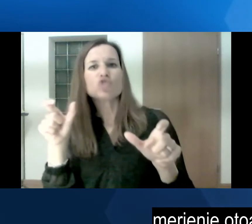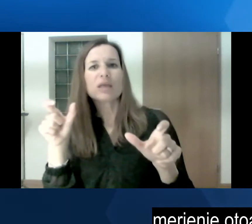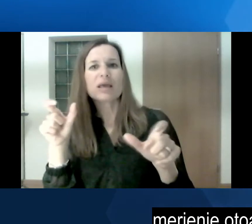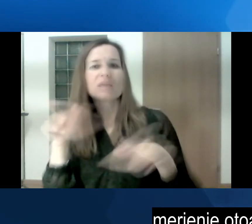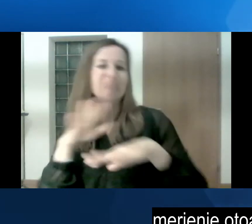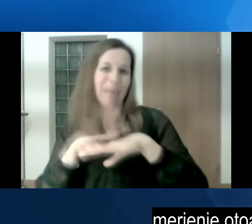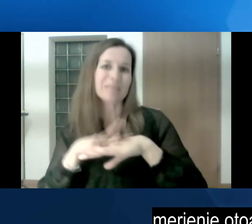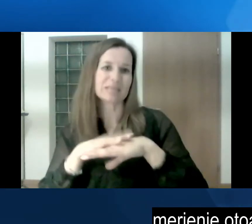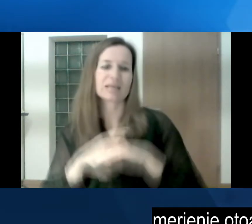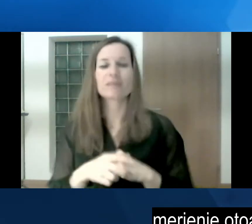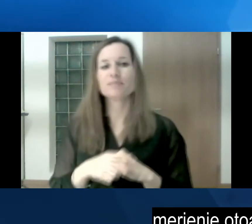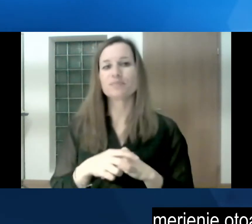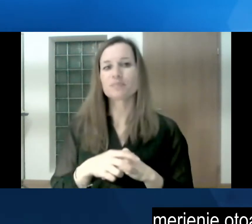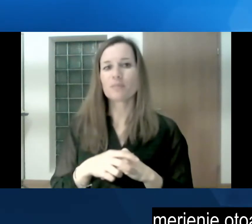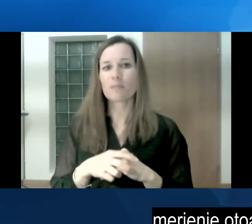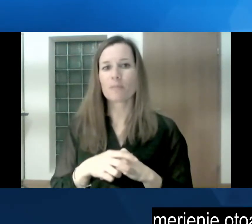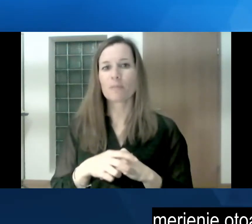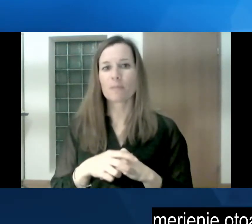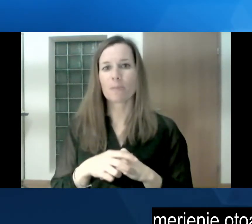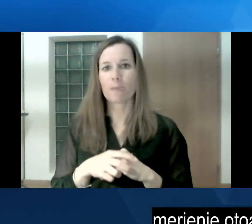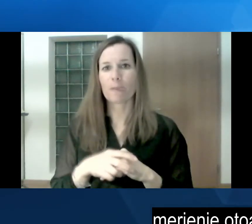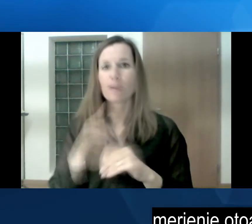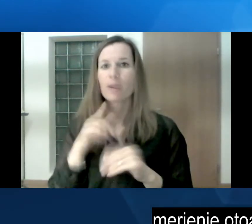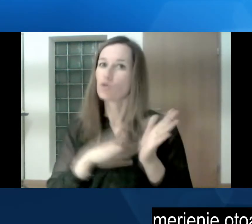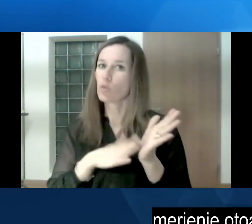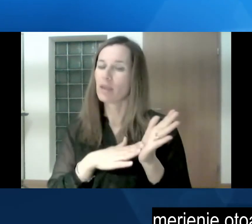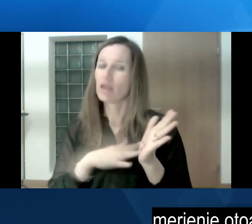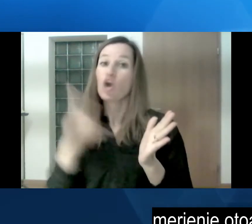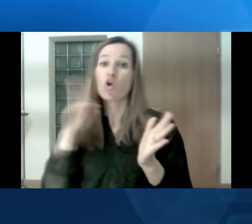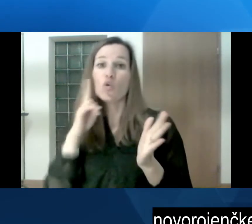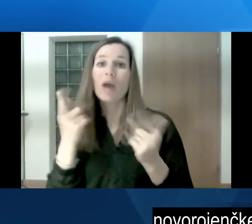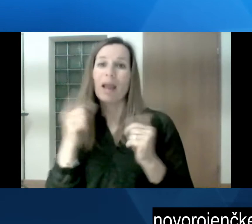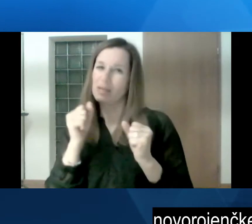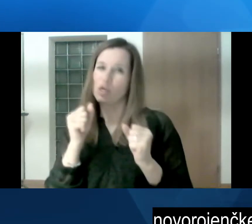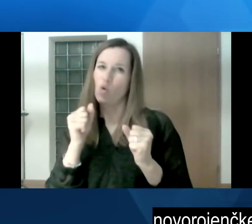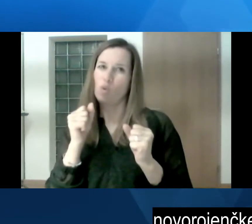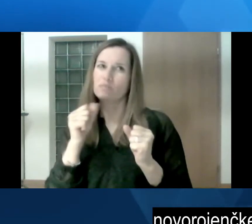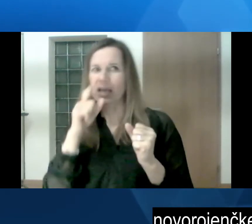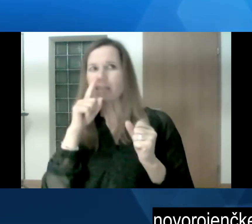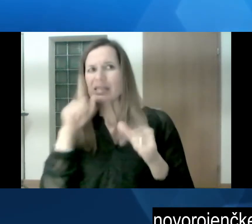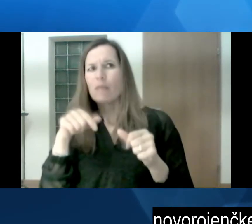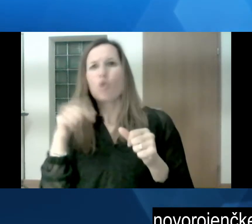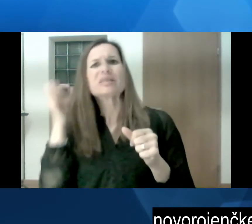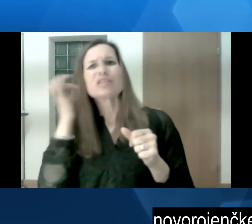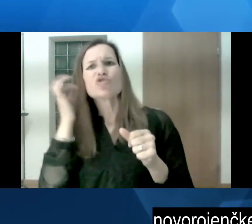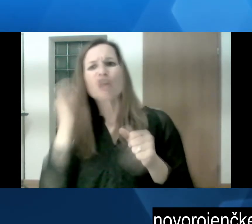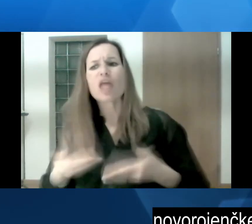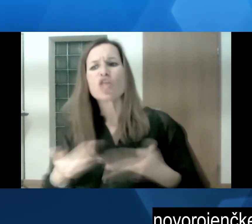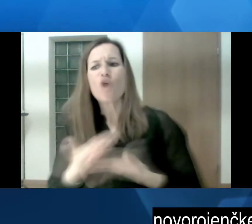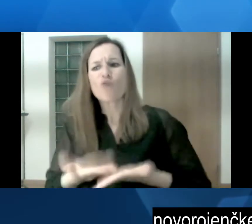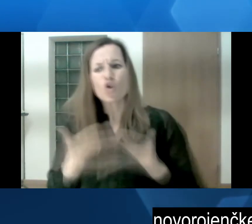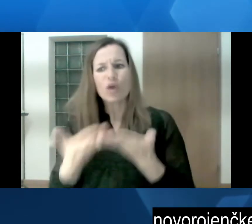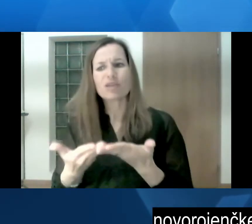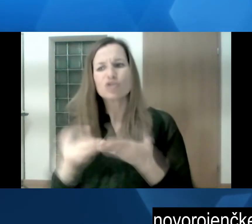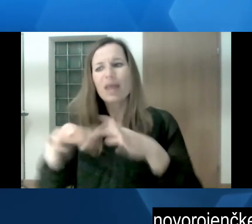In se pravi, gluhe ali zelo slabo slišne novorojenčke najdemo kmalu in jih